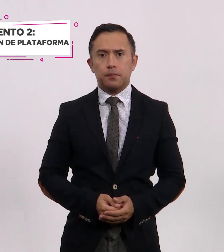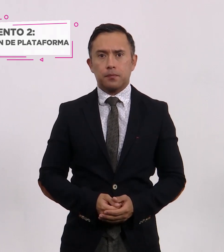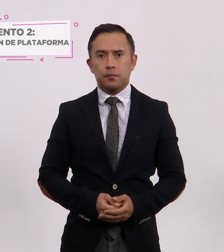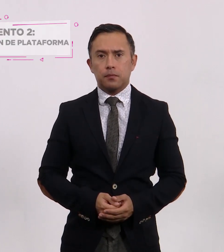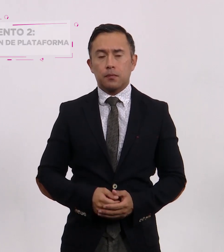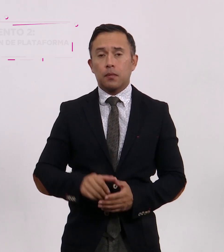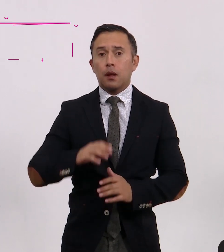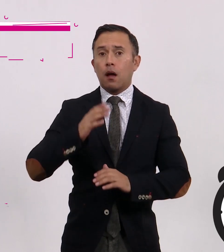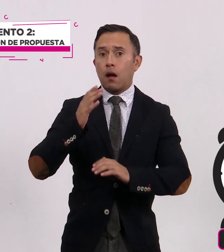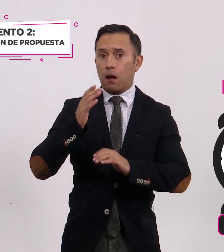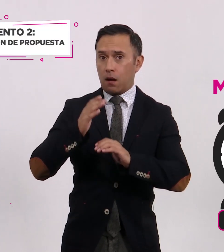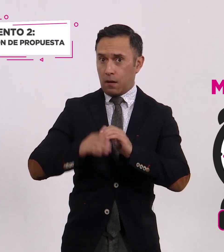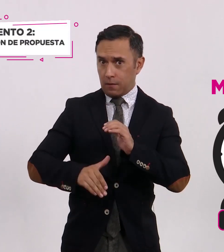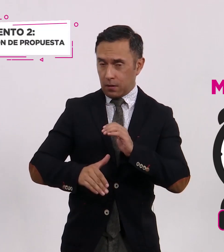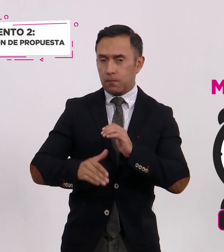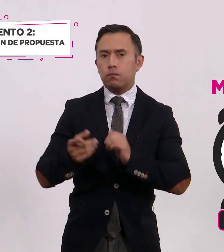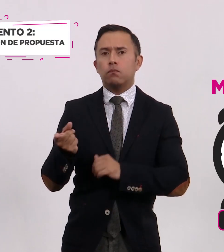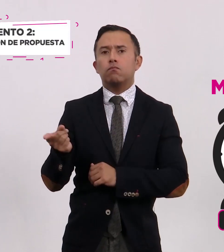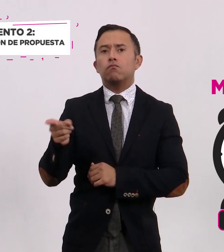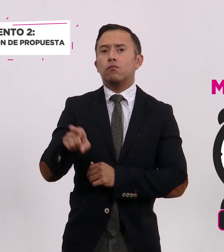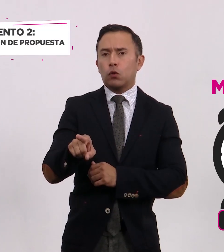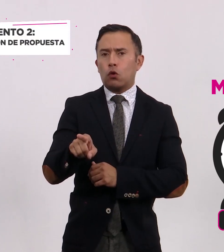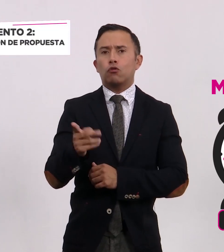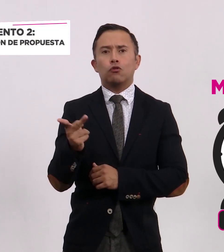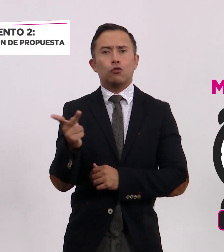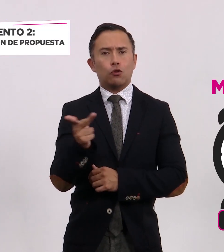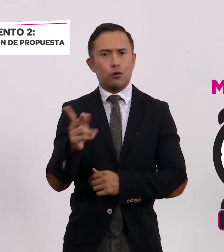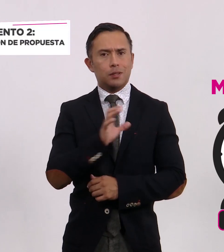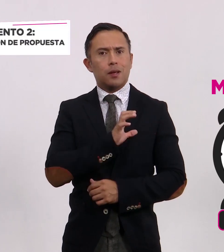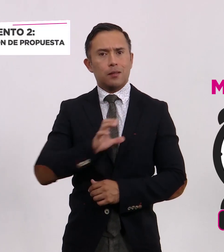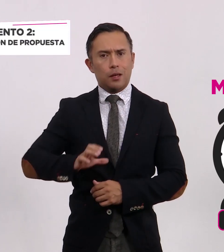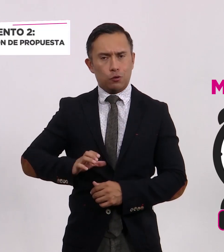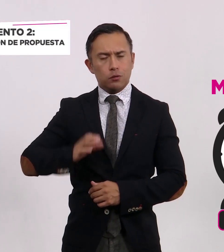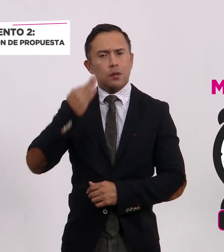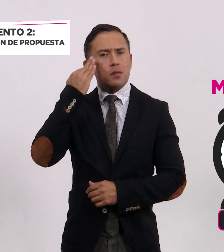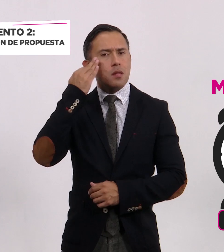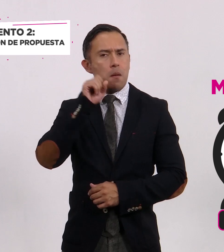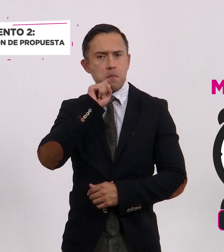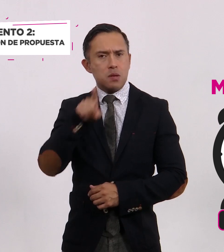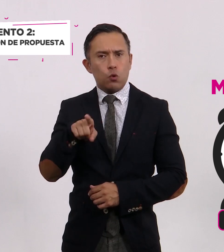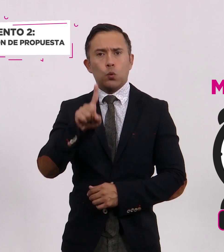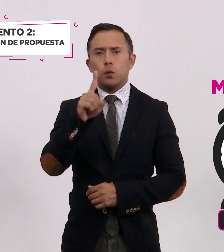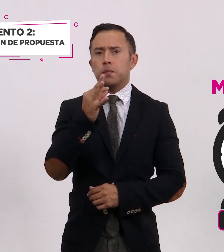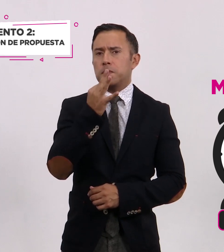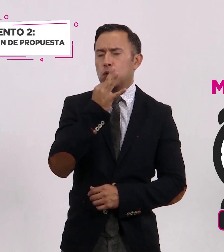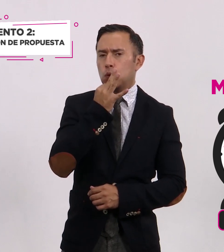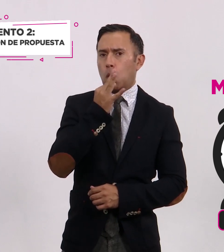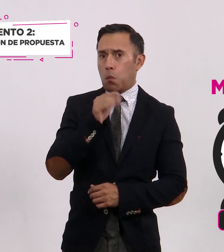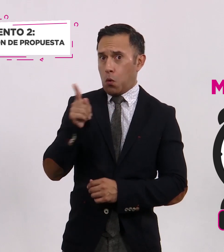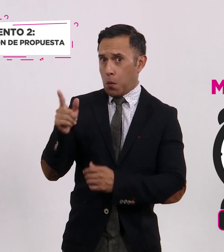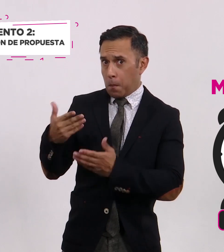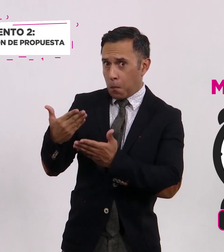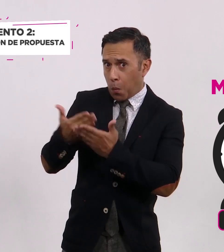en seguida cada uno de los otros dos candidatos contará con un minuto para confrontar directamente la propuesta